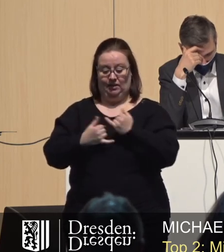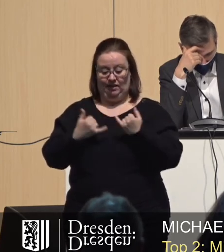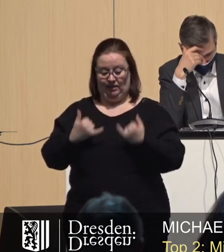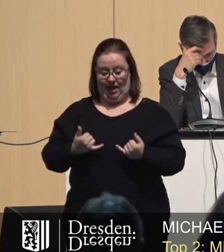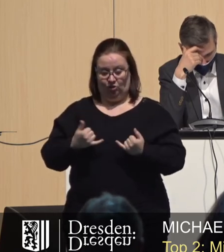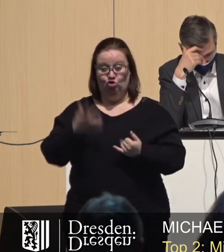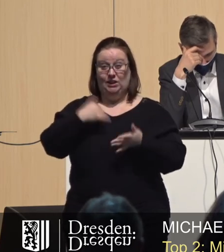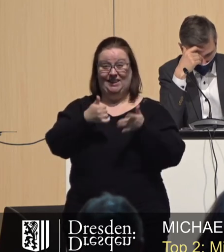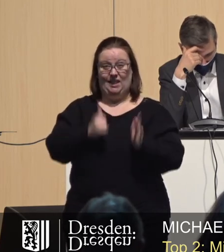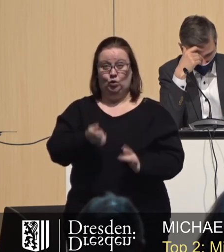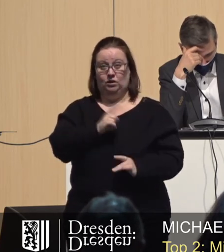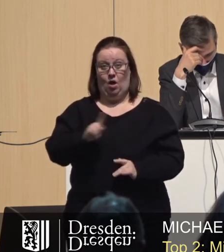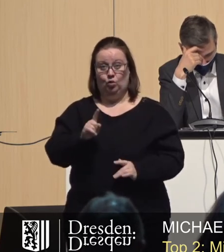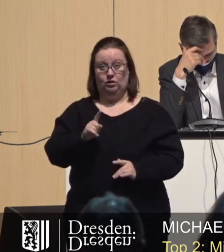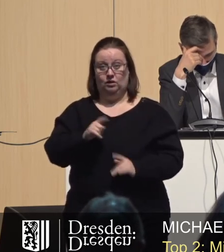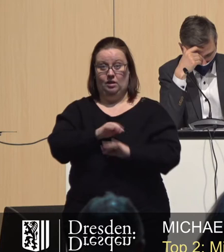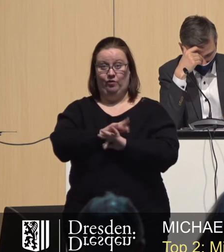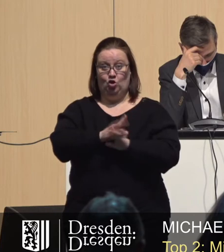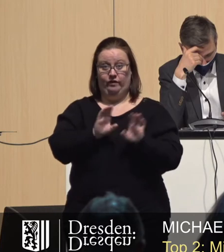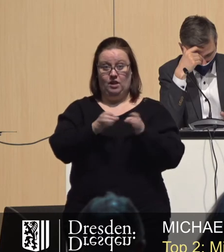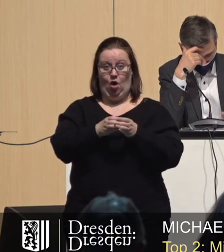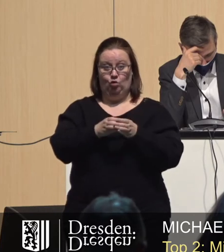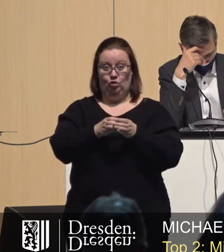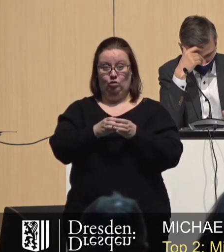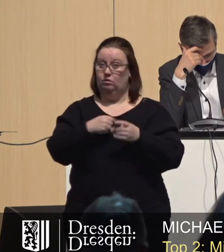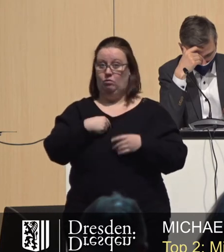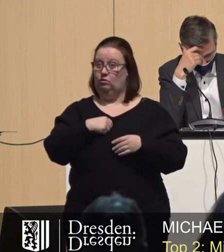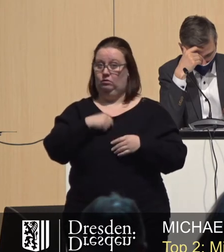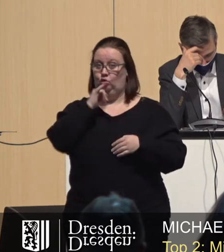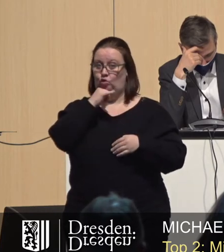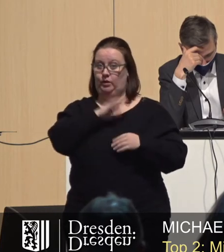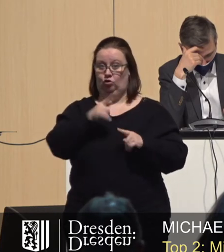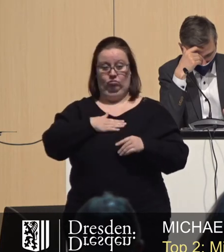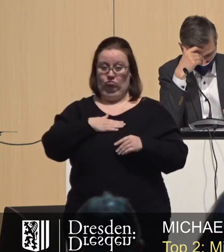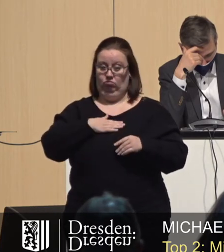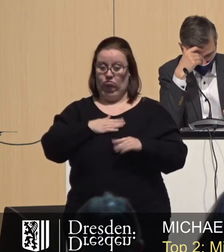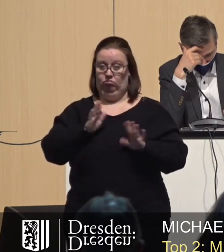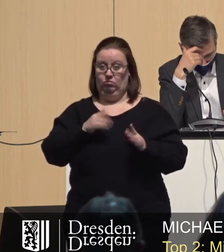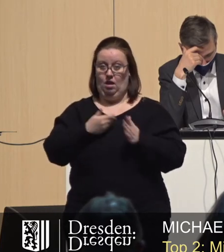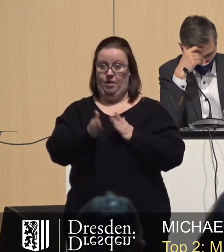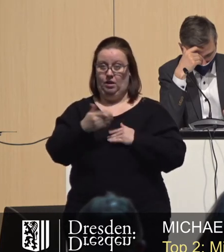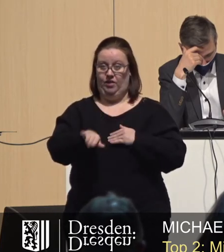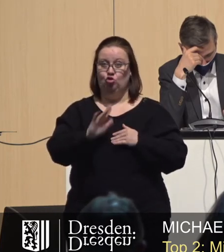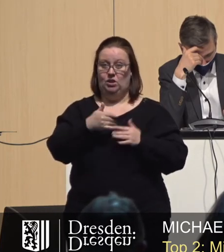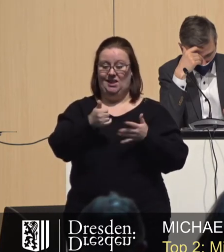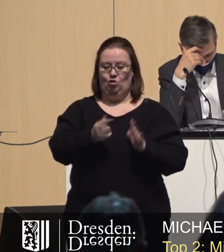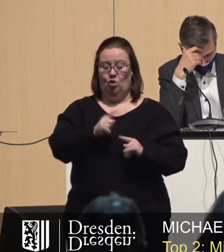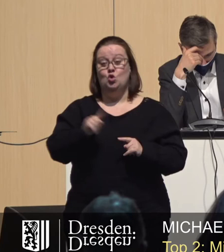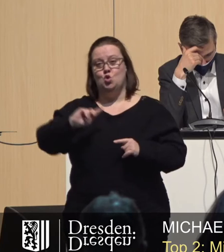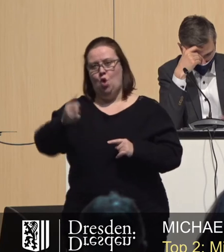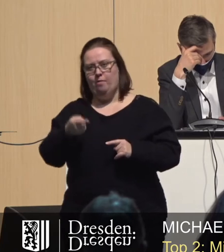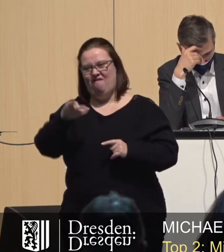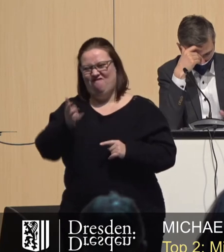schon 600.000 im Wirtschaftsausschuss, ich sage übrigens, ich habe dem nicht zugestimmt, im Wirtschaftsausschuss genehmigt haben und jetzt hier